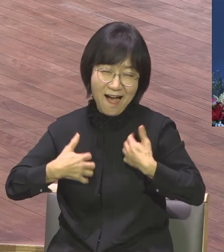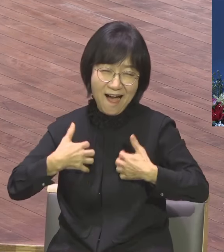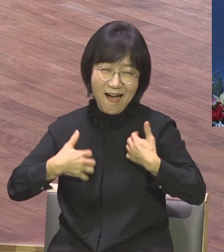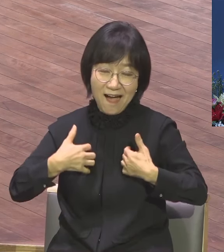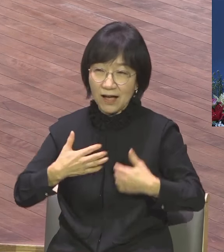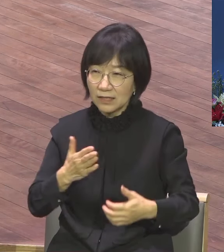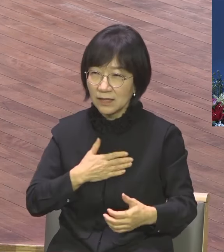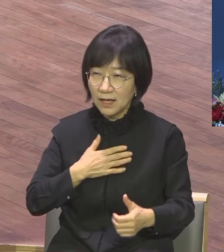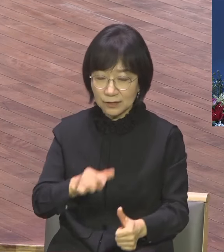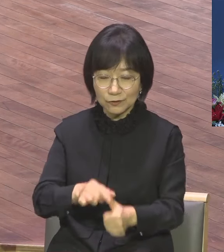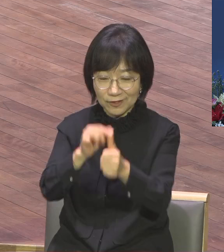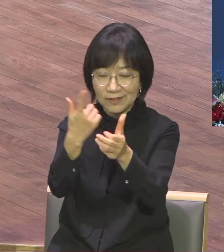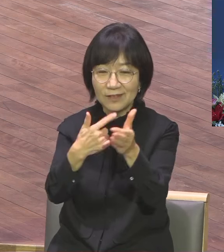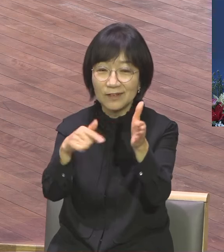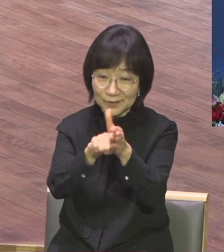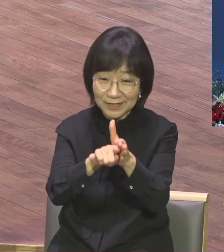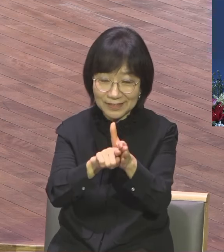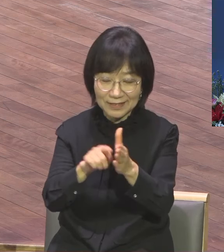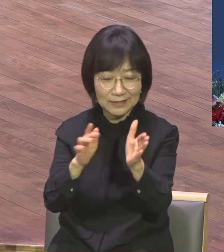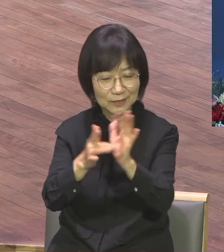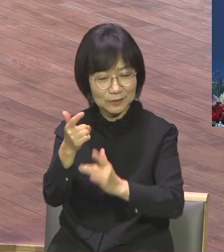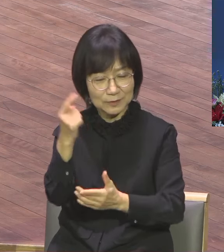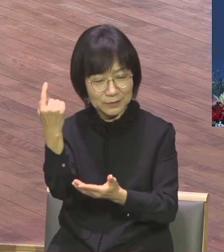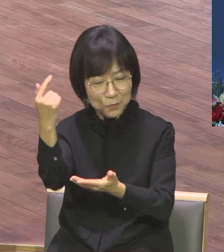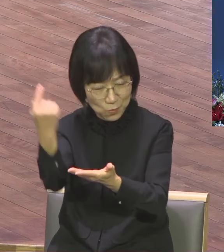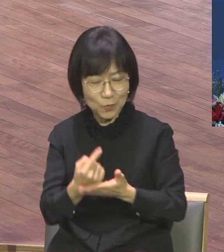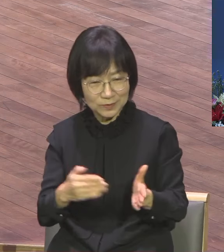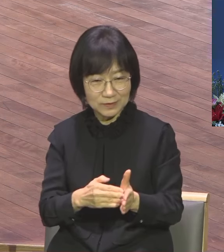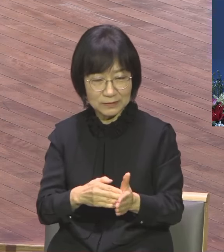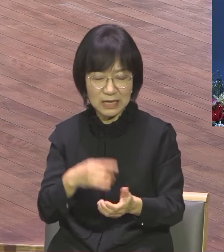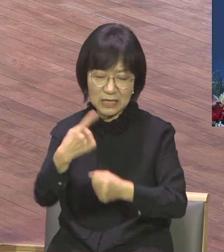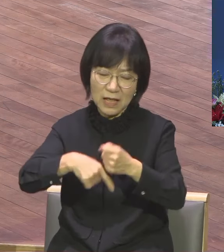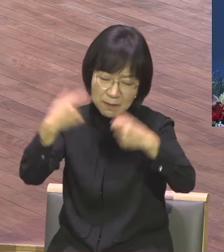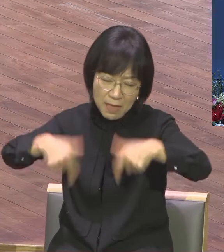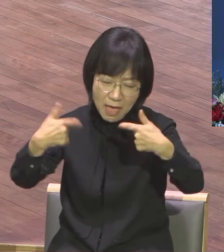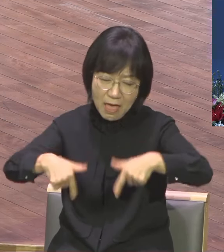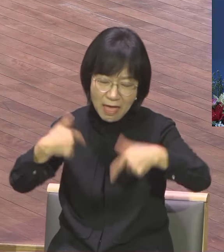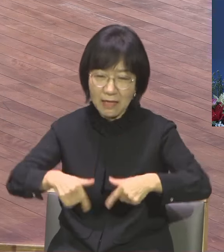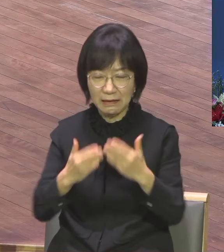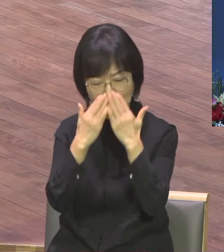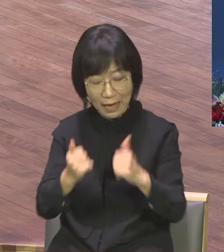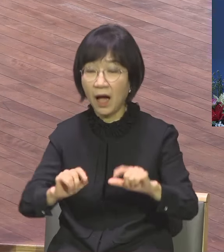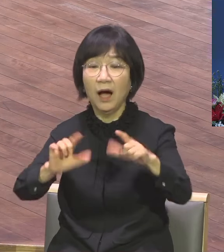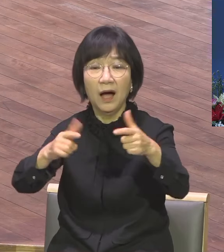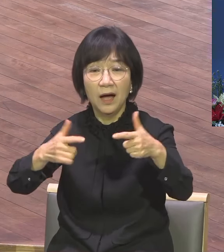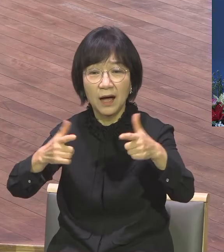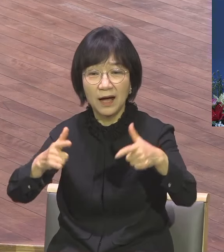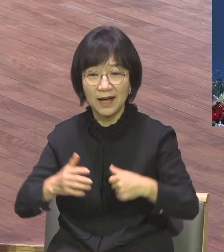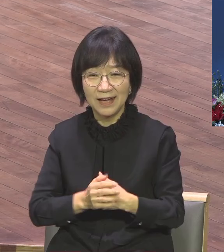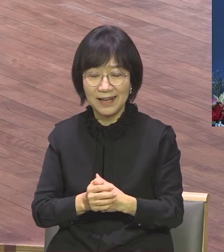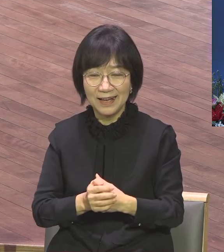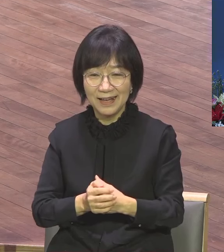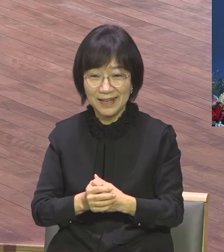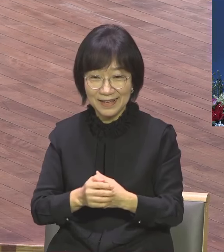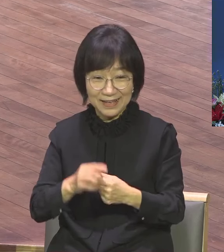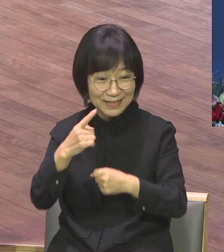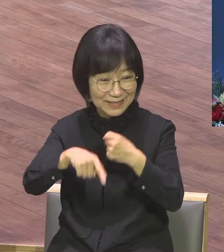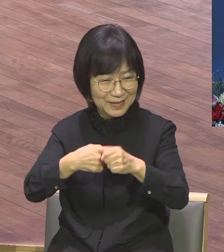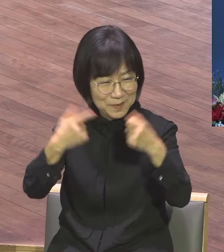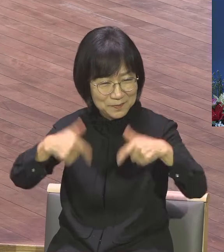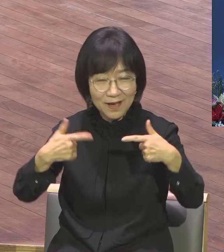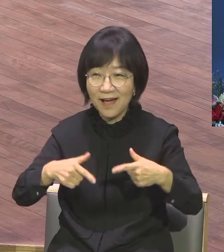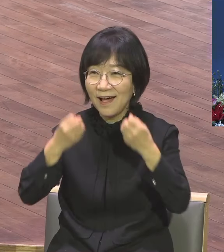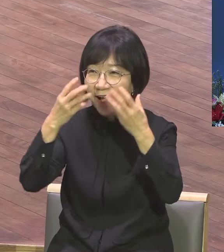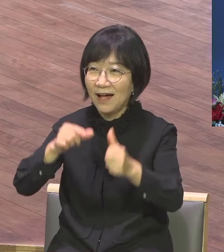나를 구원하러 오신 이 성탄 매년 맞이하는 반복되는 종교가 아니라 매년 새로운